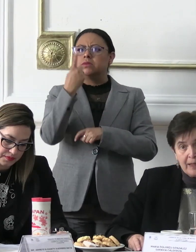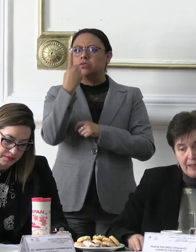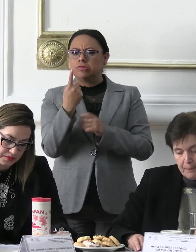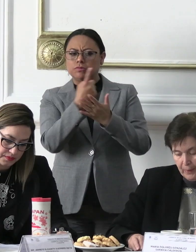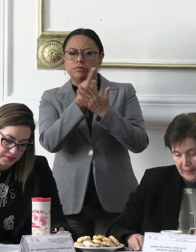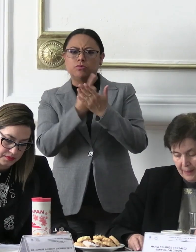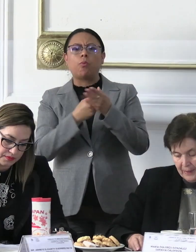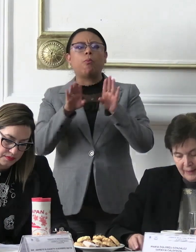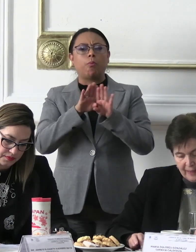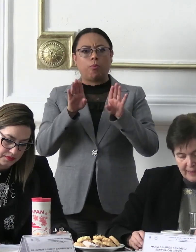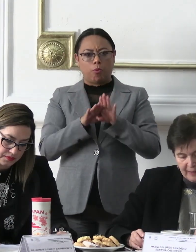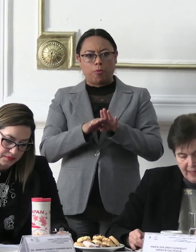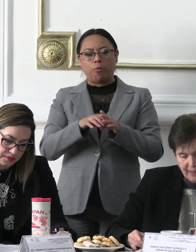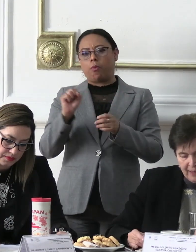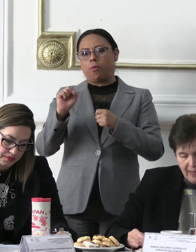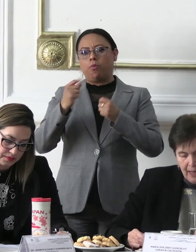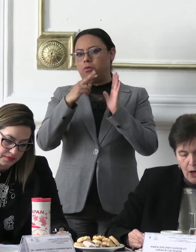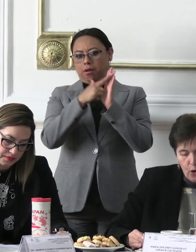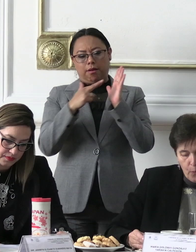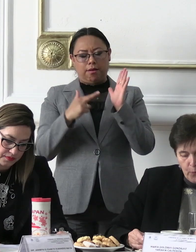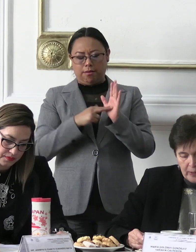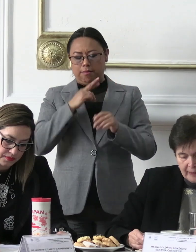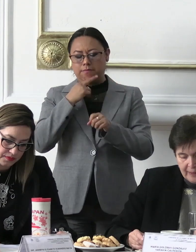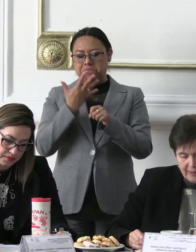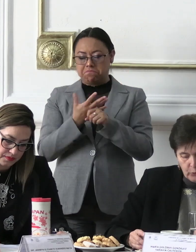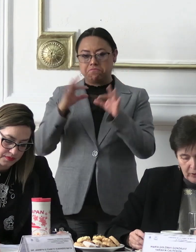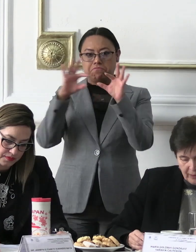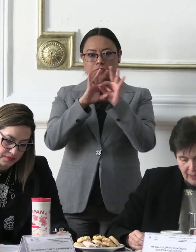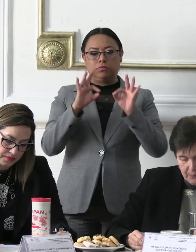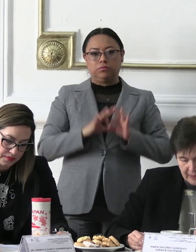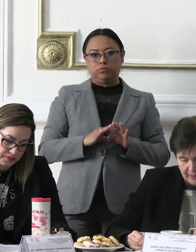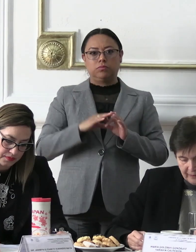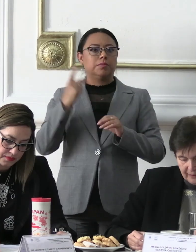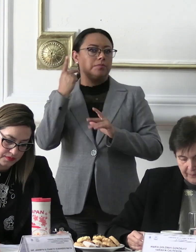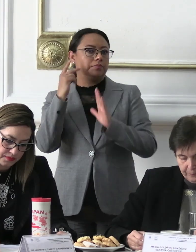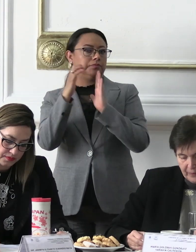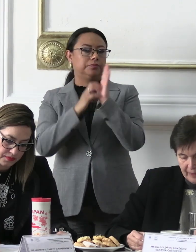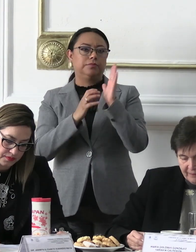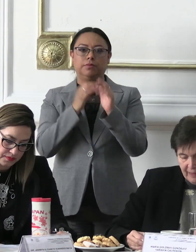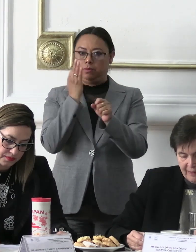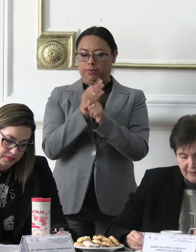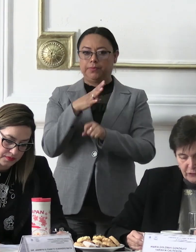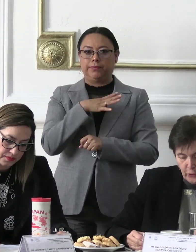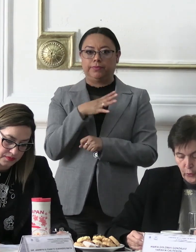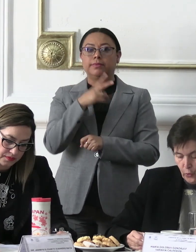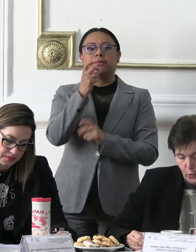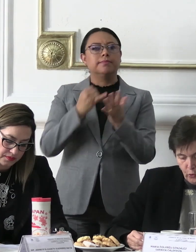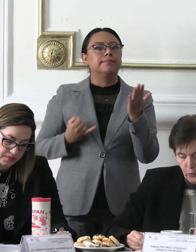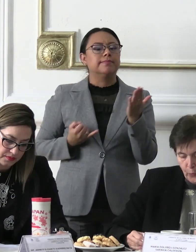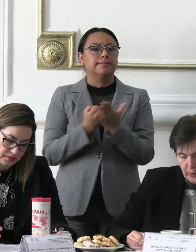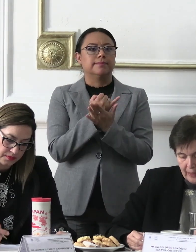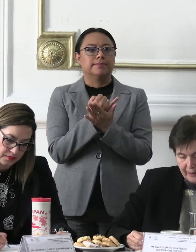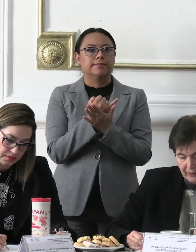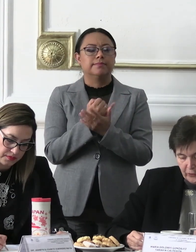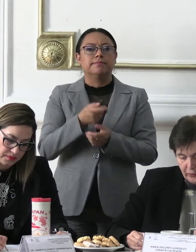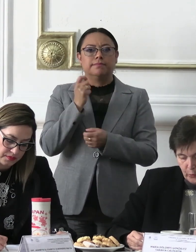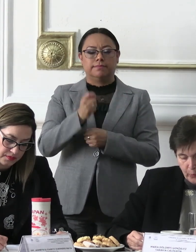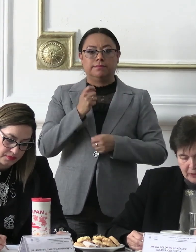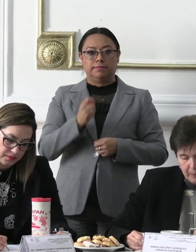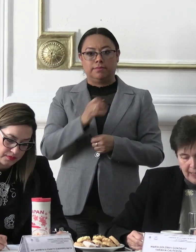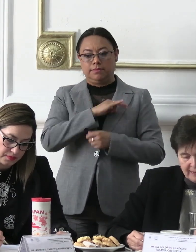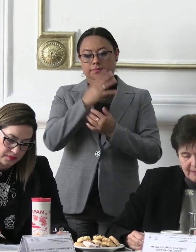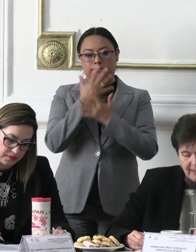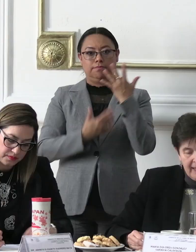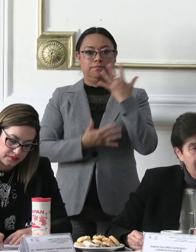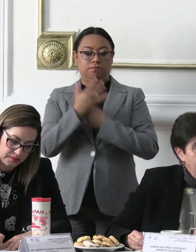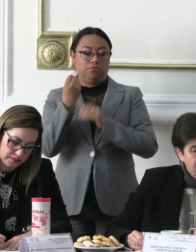responsable y plenamente alineada con política de austeridad vigente. Esta decisión no supone la creación de